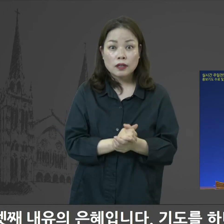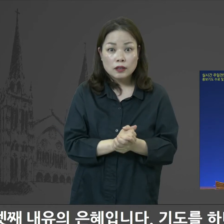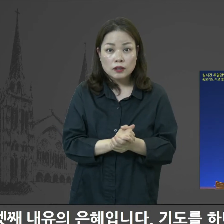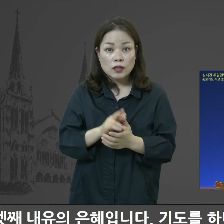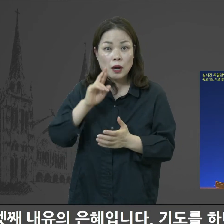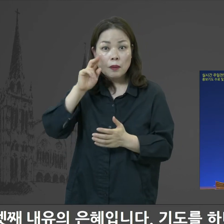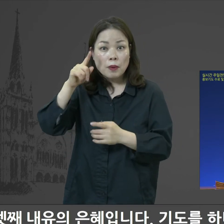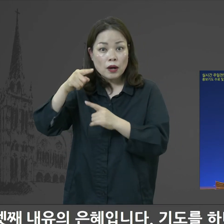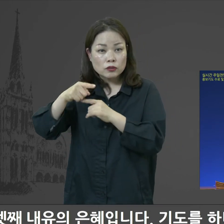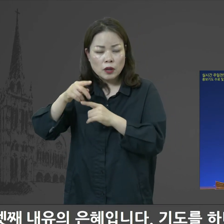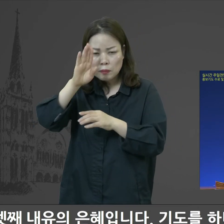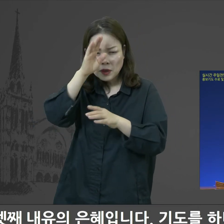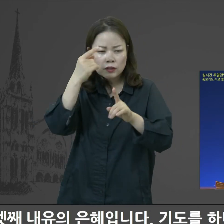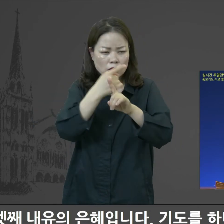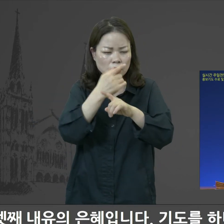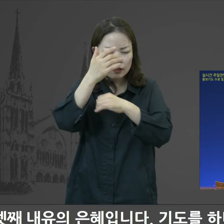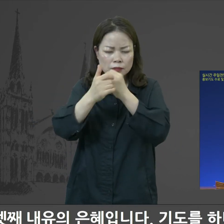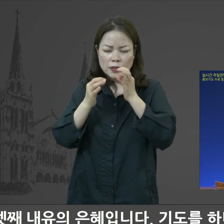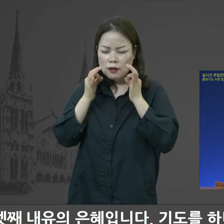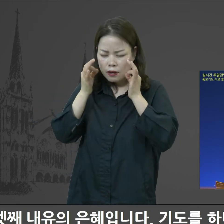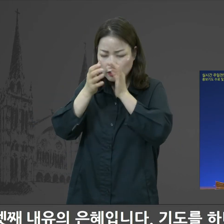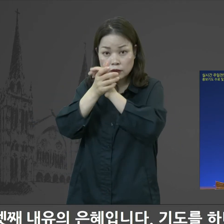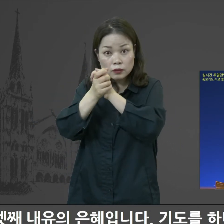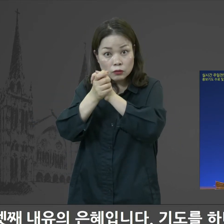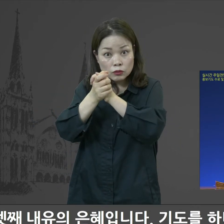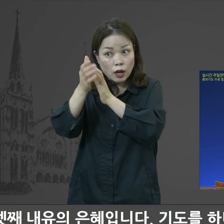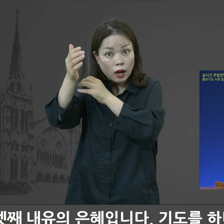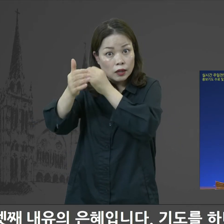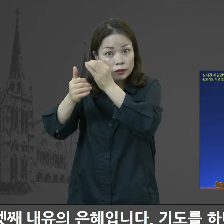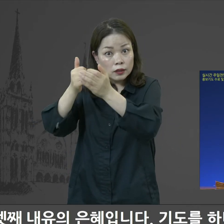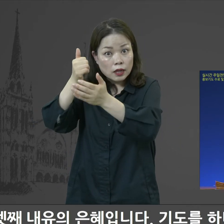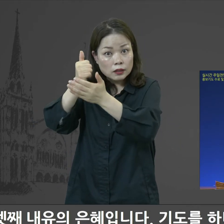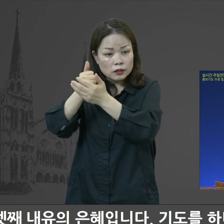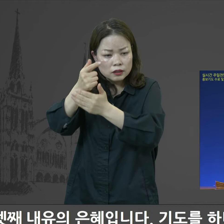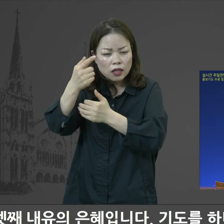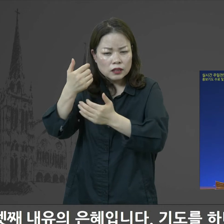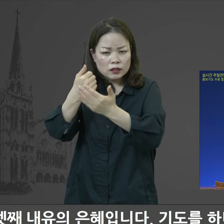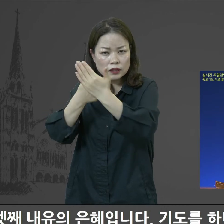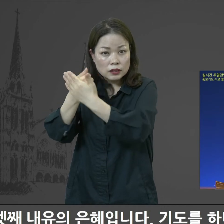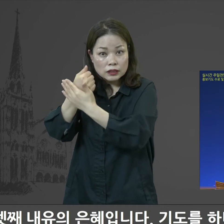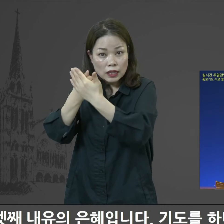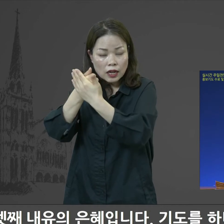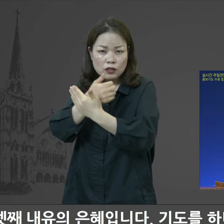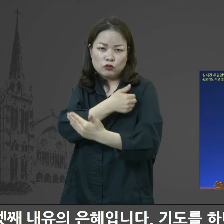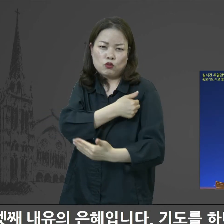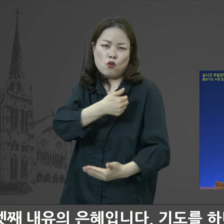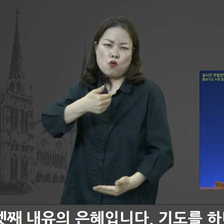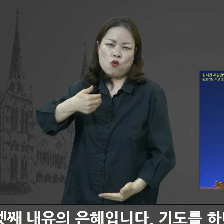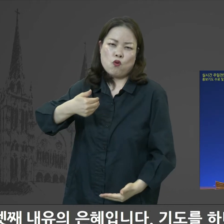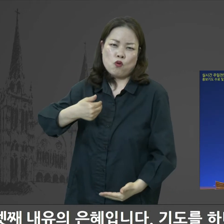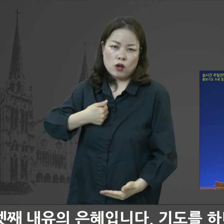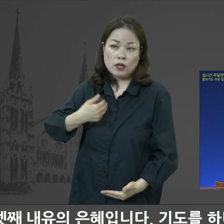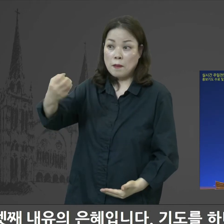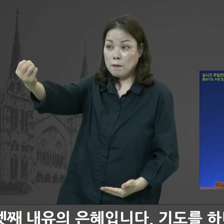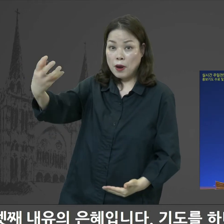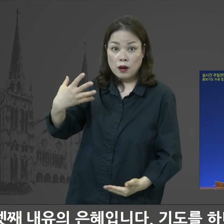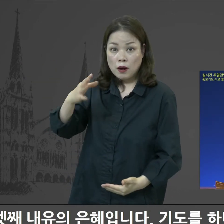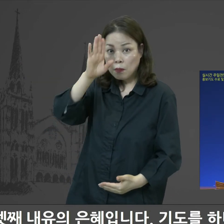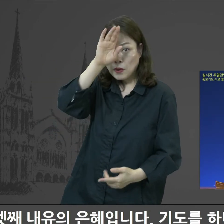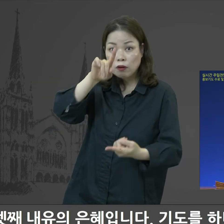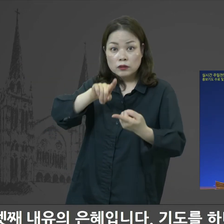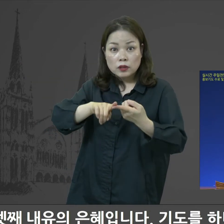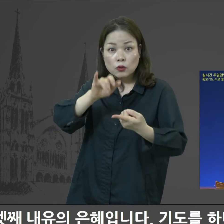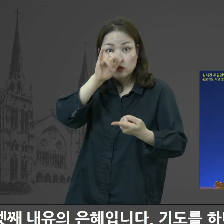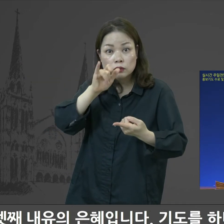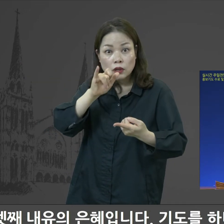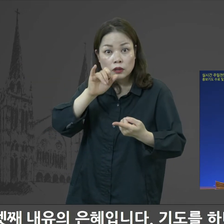바울 사도는 병이 낫기 위하여 하나님 앞에 간절하게 기도했지만 하나님은 내 은혜가 네게 족하다라고 말씀하시며 병을 그대로